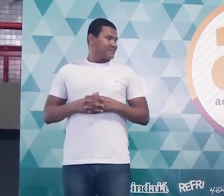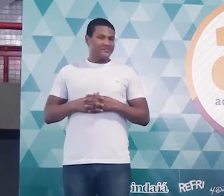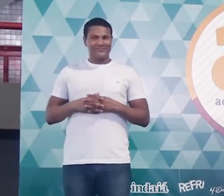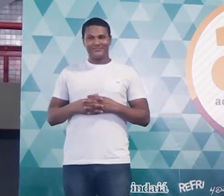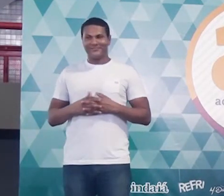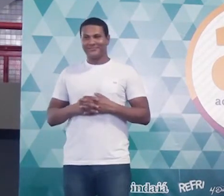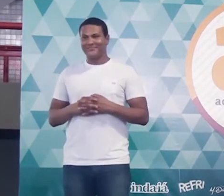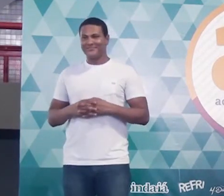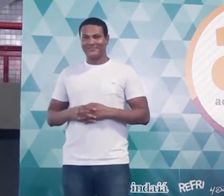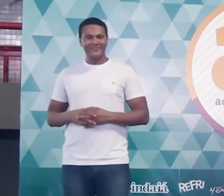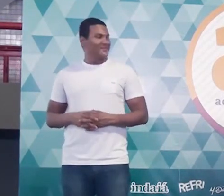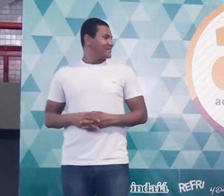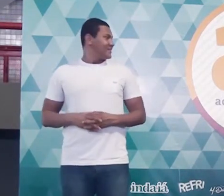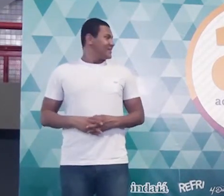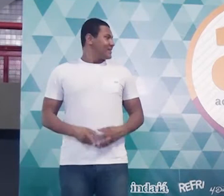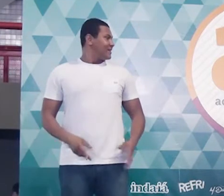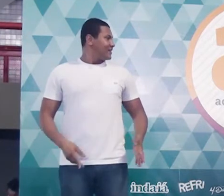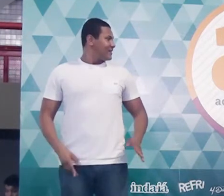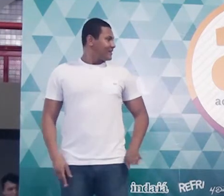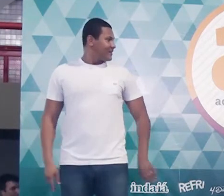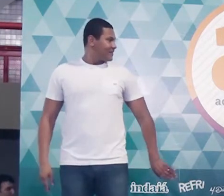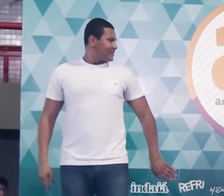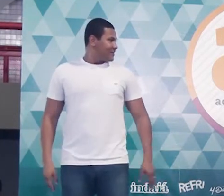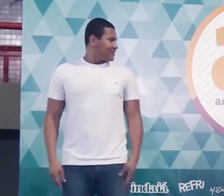Quando a pessoa tirar o sapato.